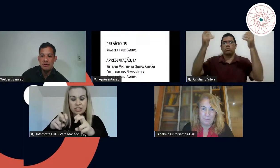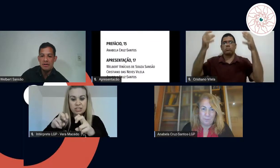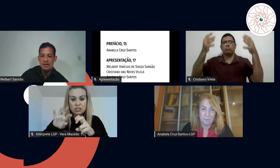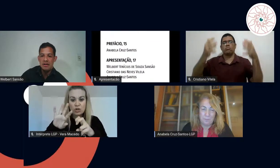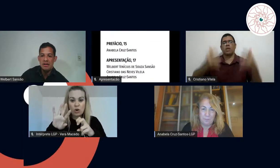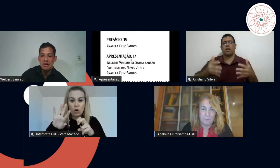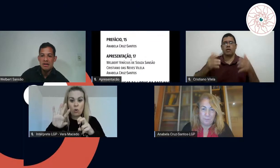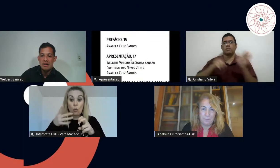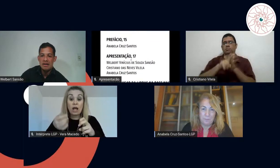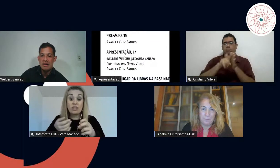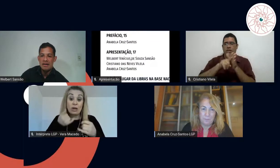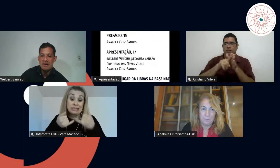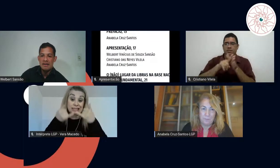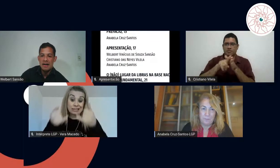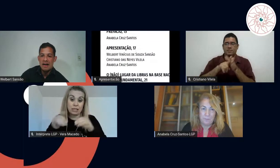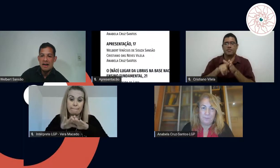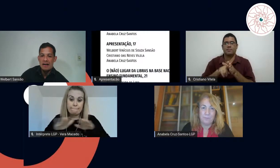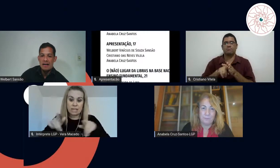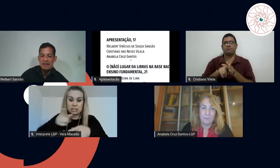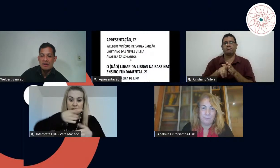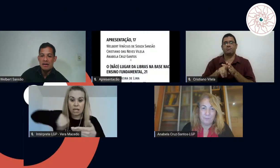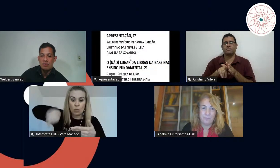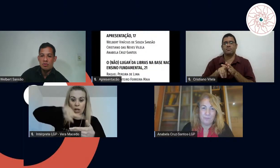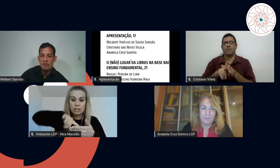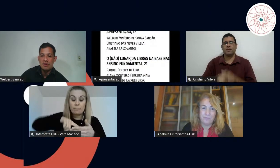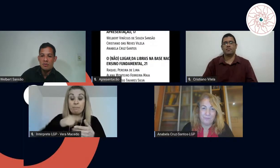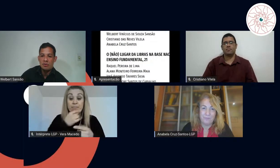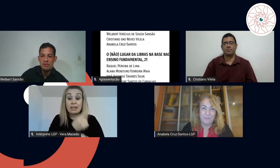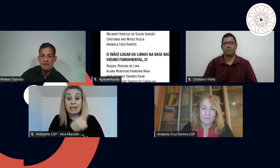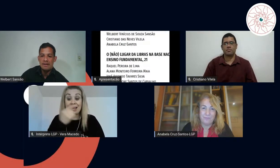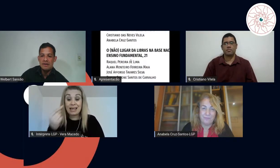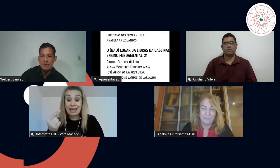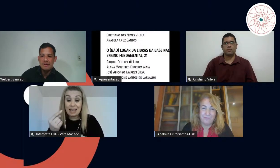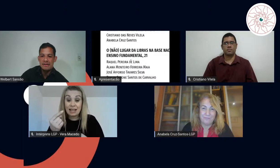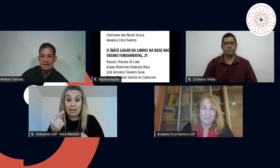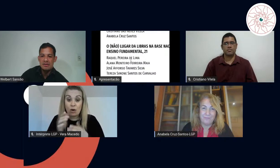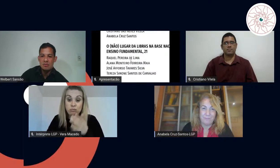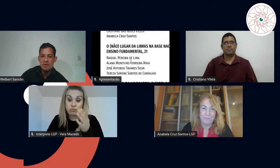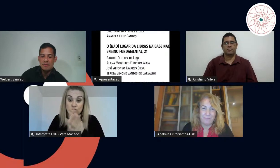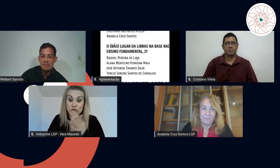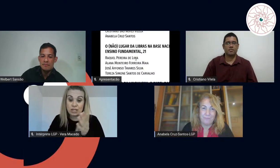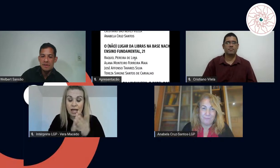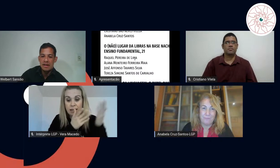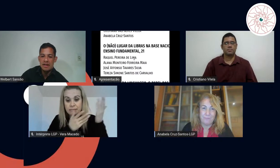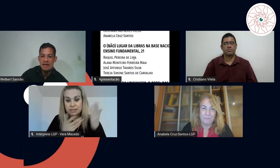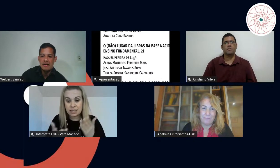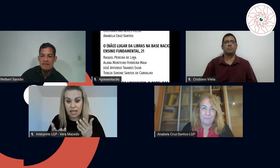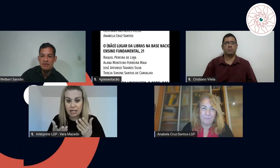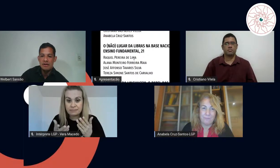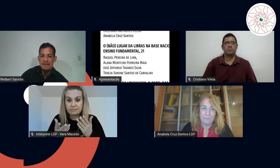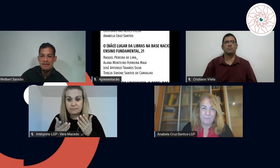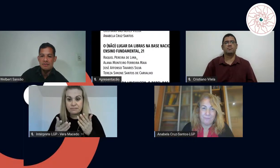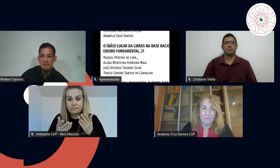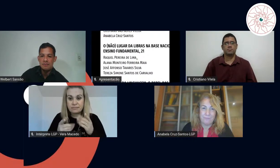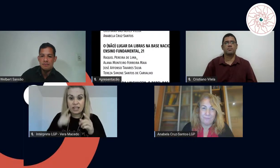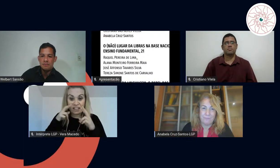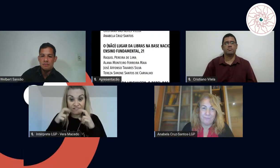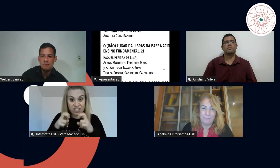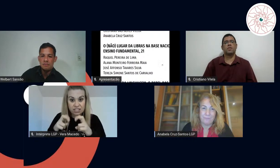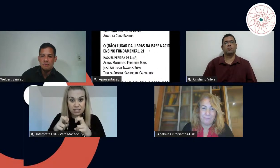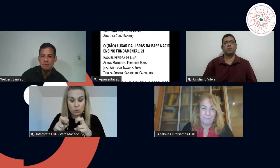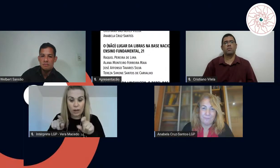mesa redonda. Eh, cada autor a oportunidade de apresentar a sua eh